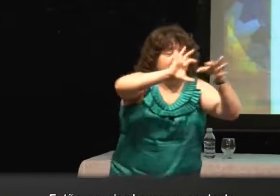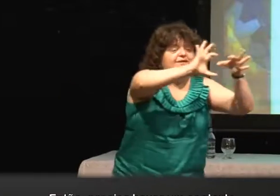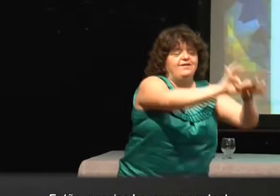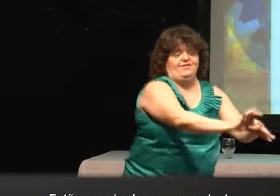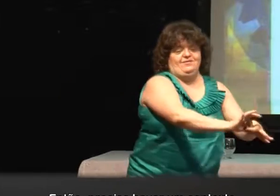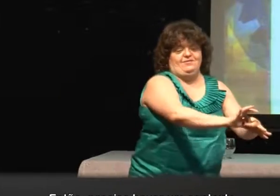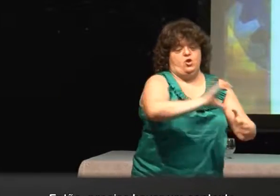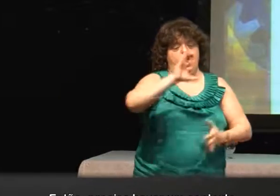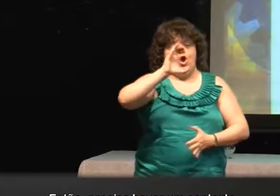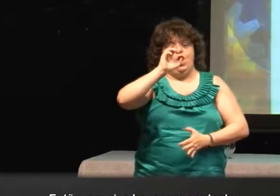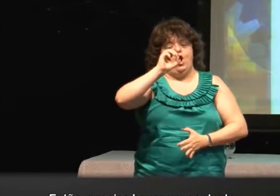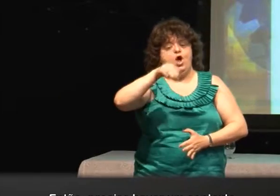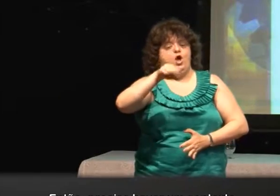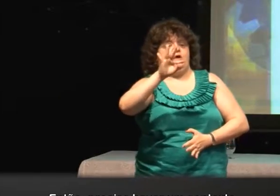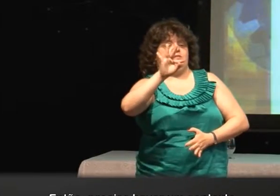Então, precisa haver um contexto.